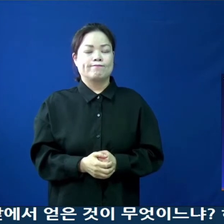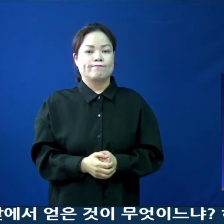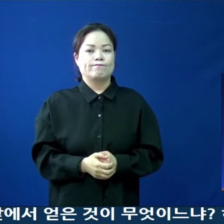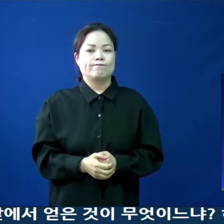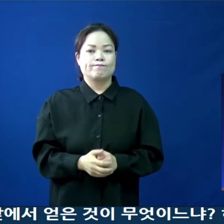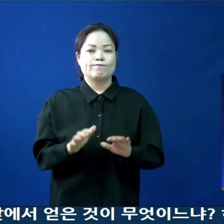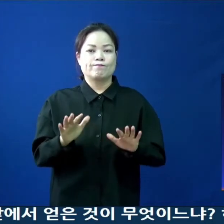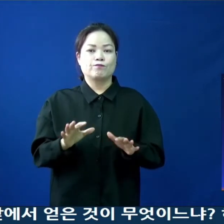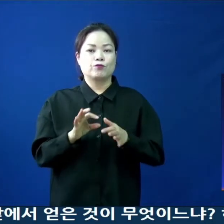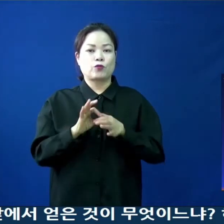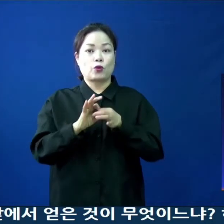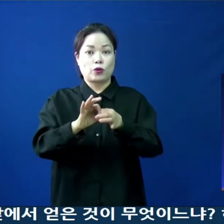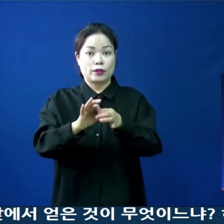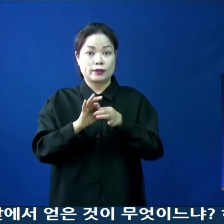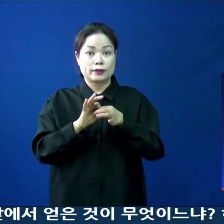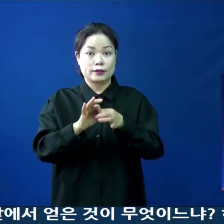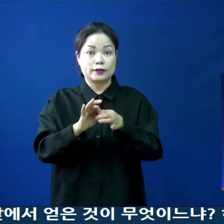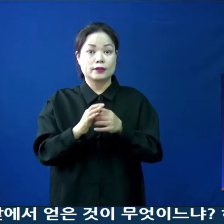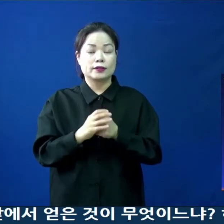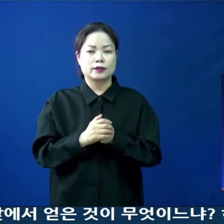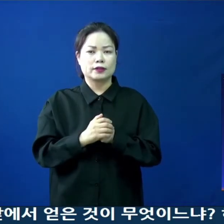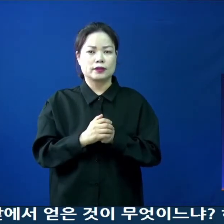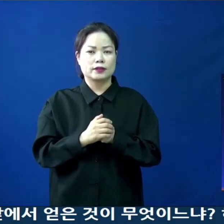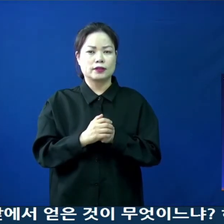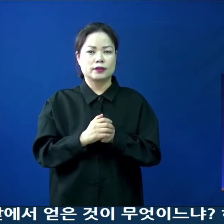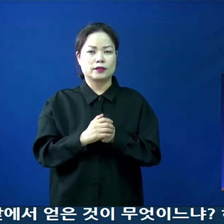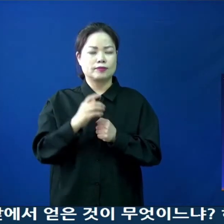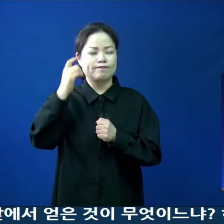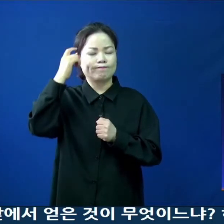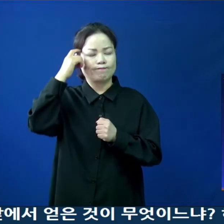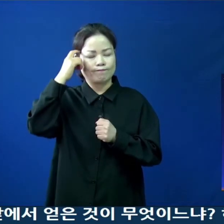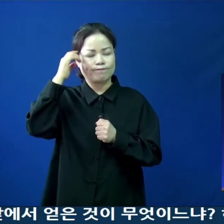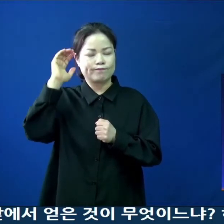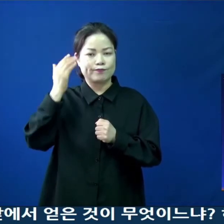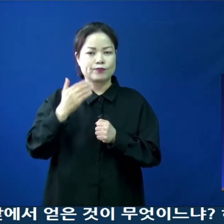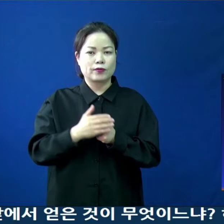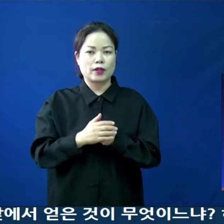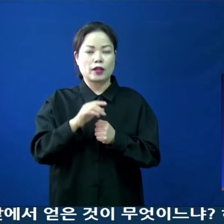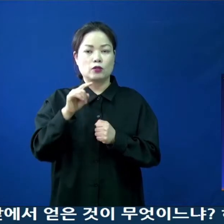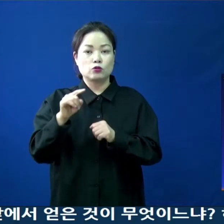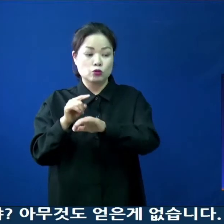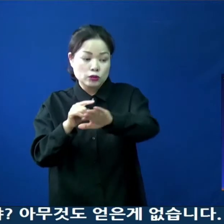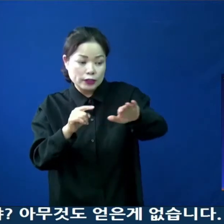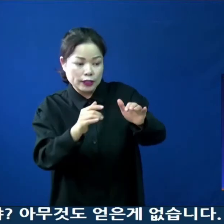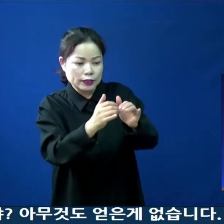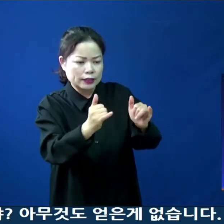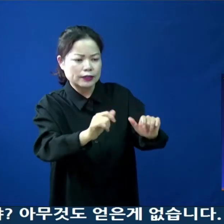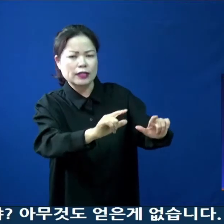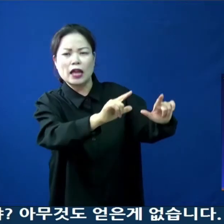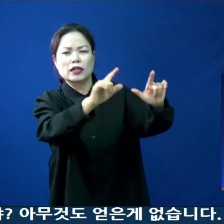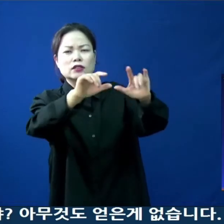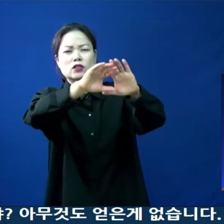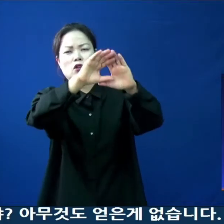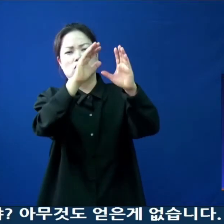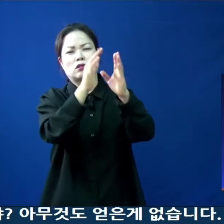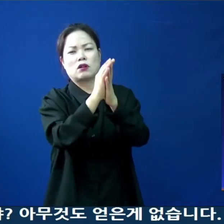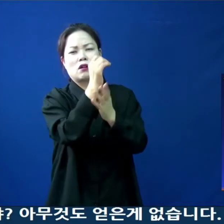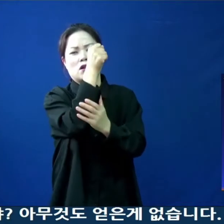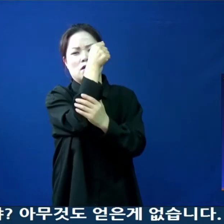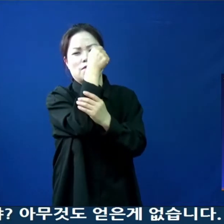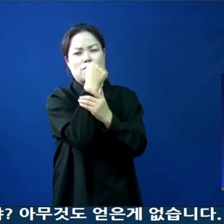자, 이를 통해서 우리가 정립해야 될 것이 있습니다. 바로 우리 인생들이 전적으로